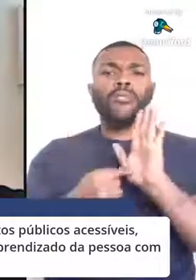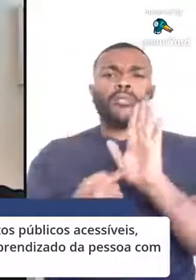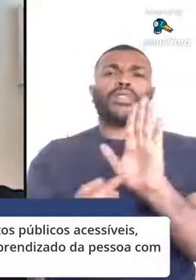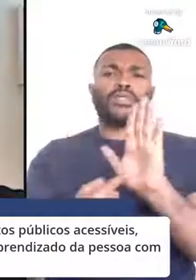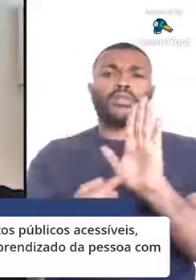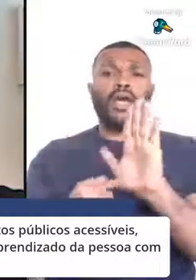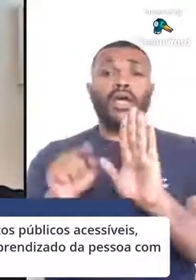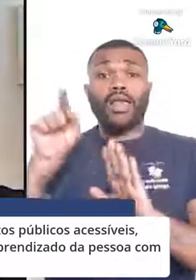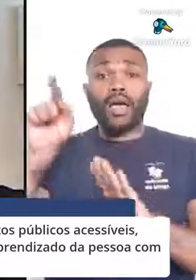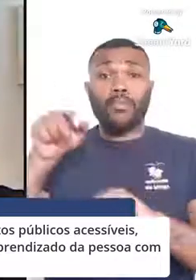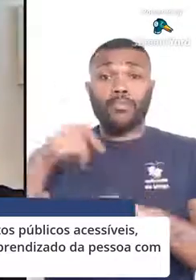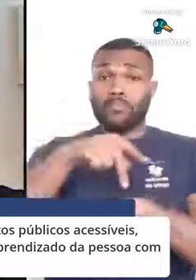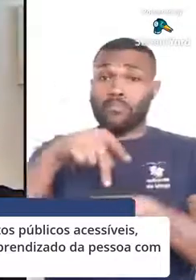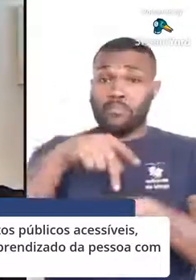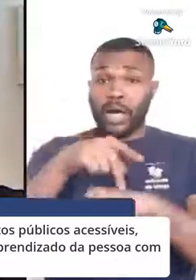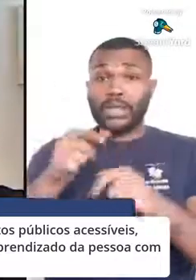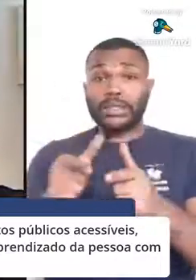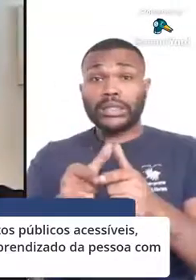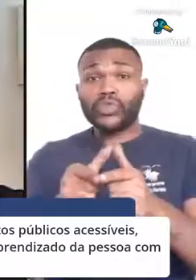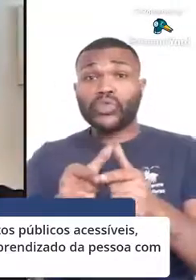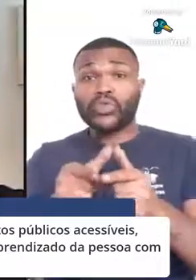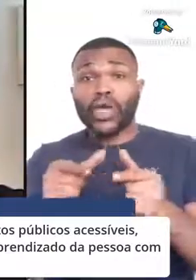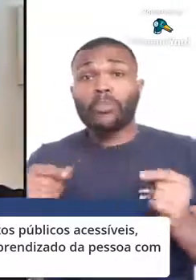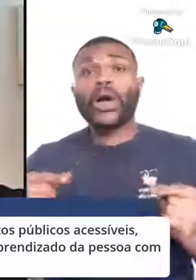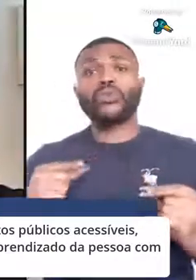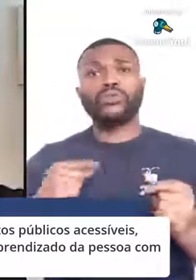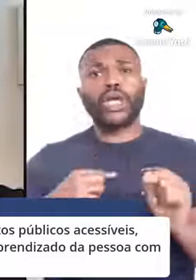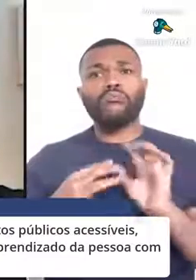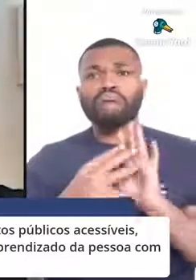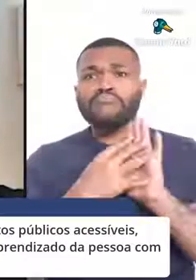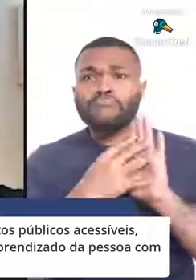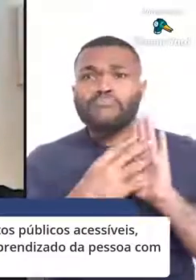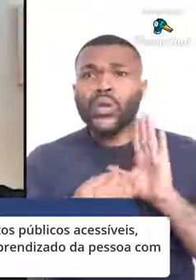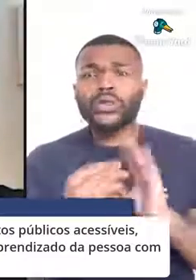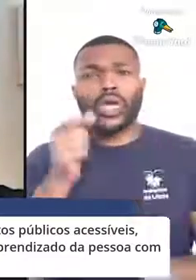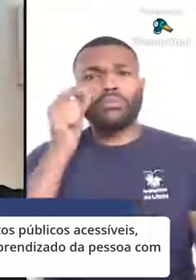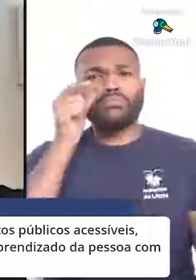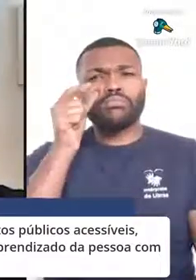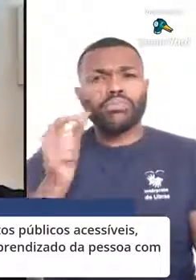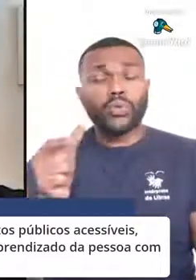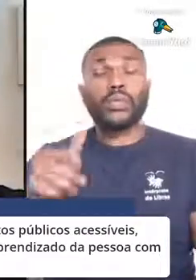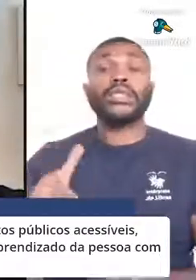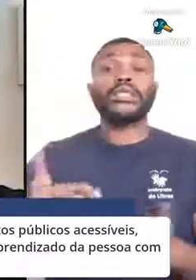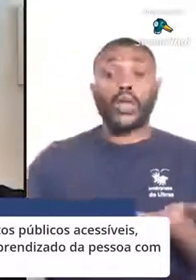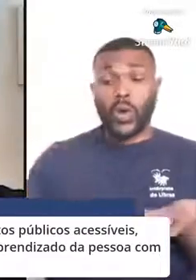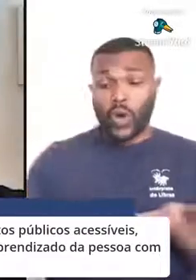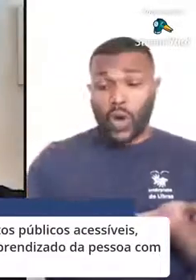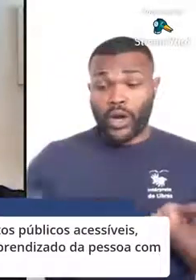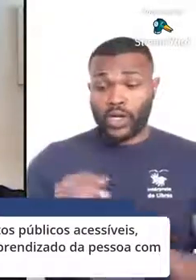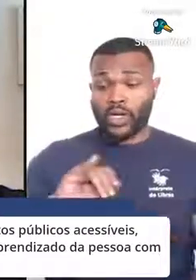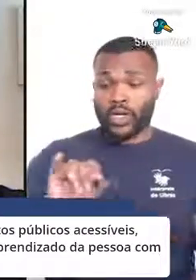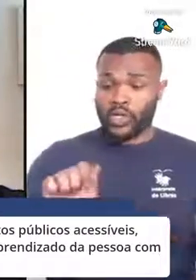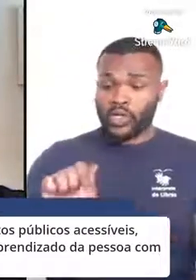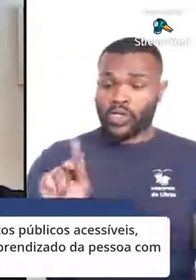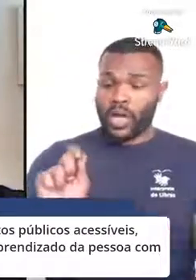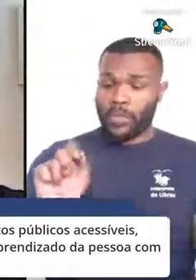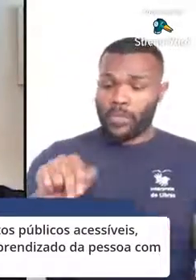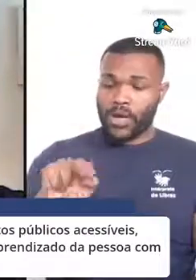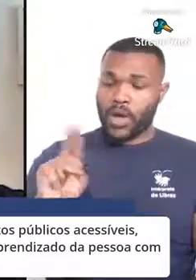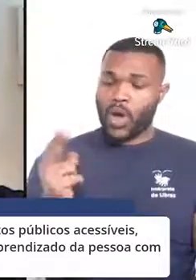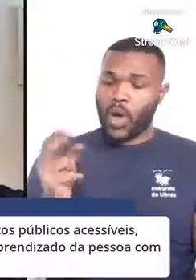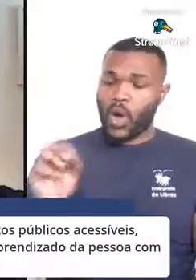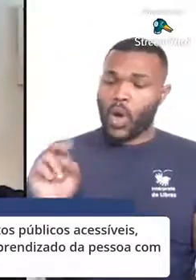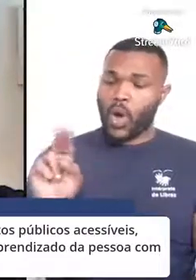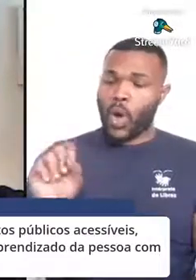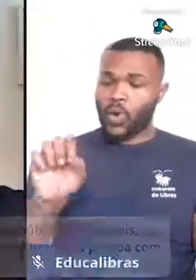tem exemplos muito interessantes. A Japan House recebeu, no final do ano passado, uma consultoria externa